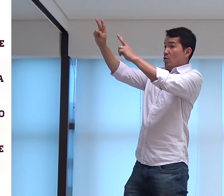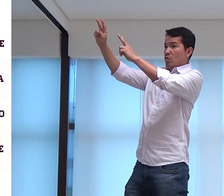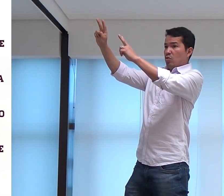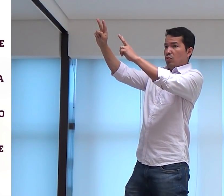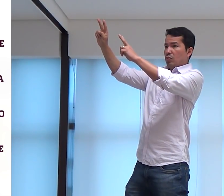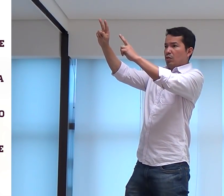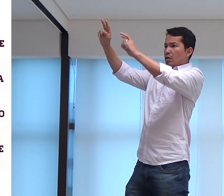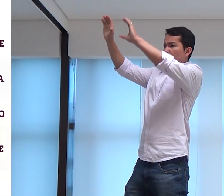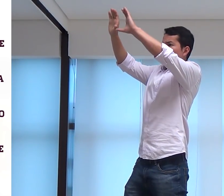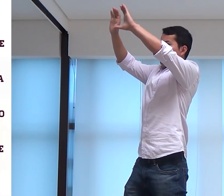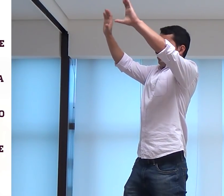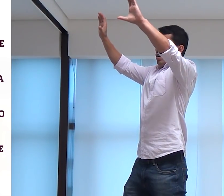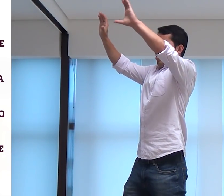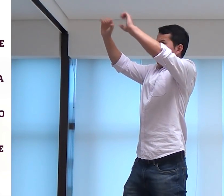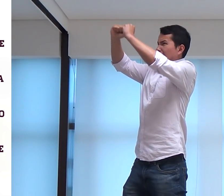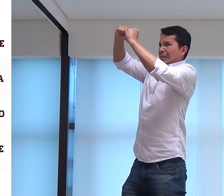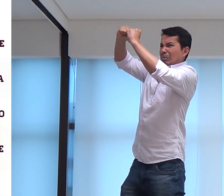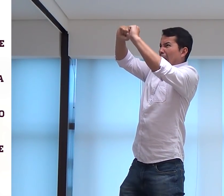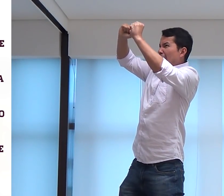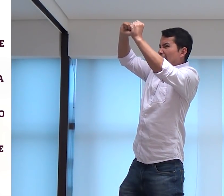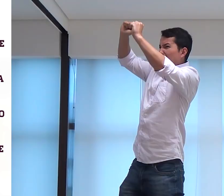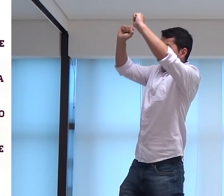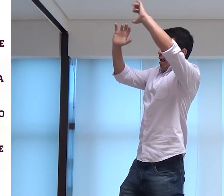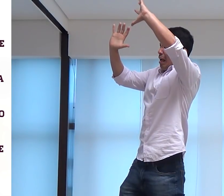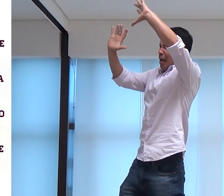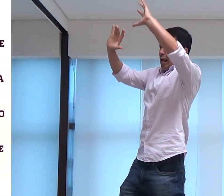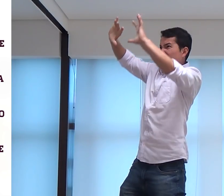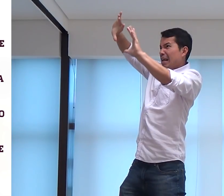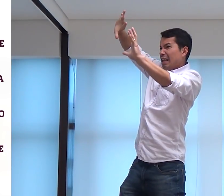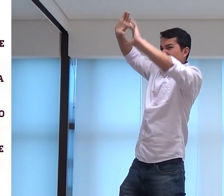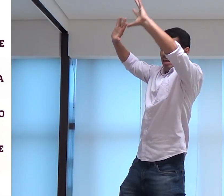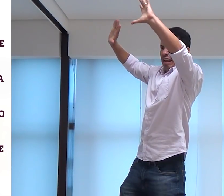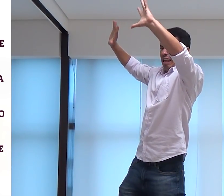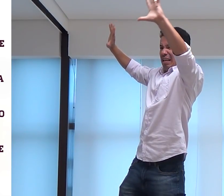viu-se um grande sinal no céu.